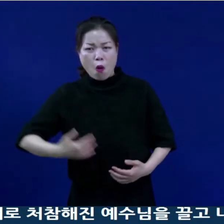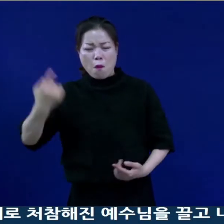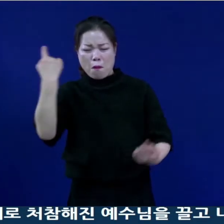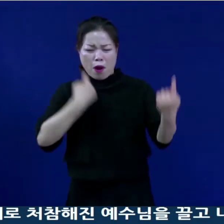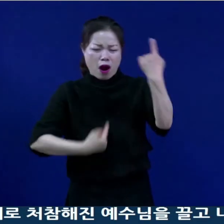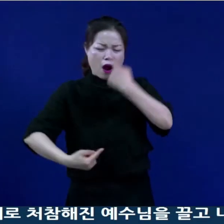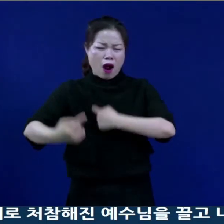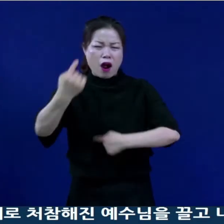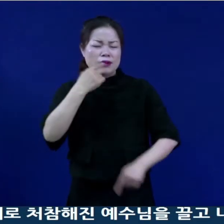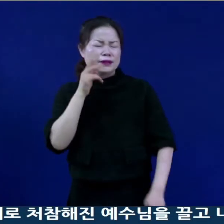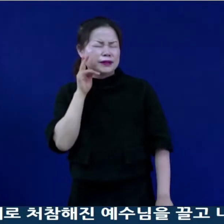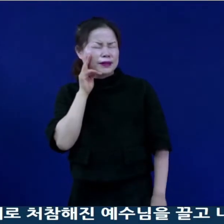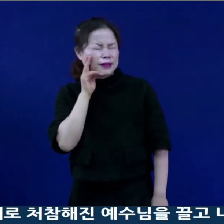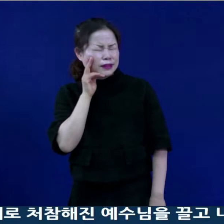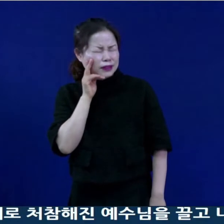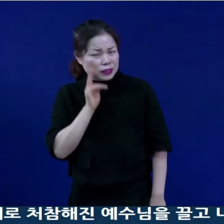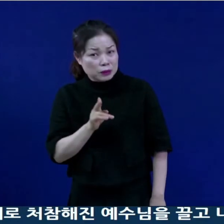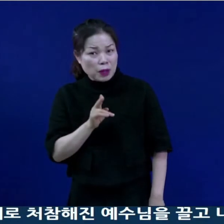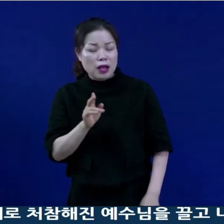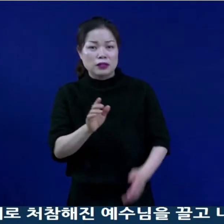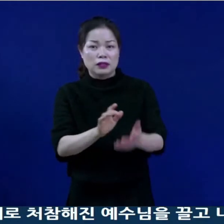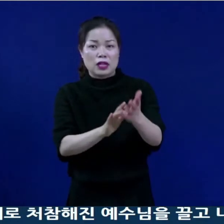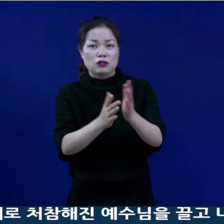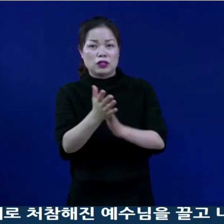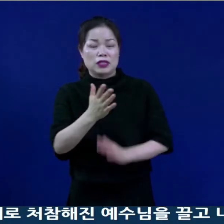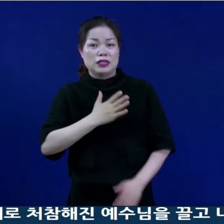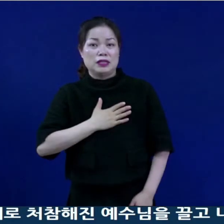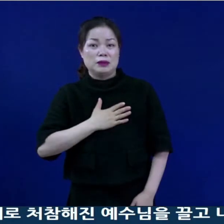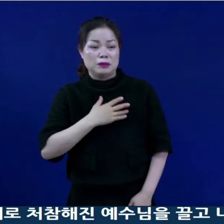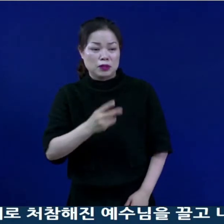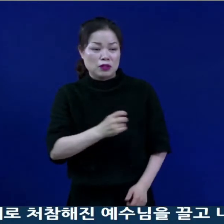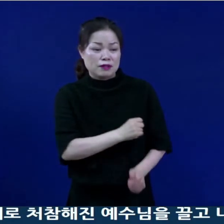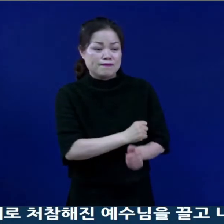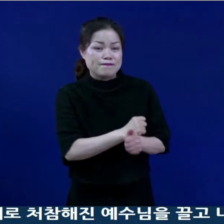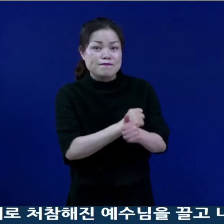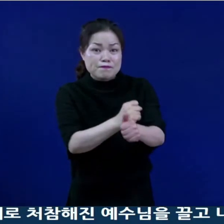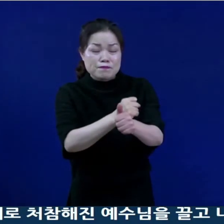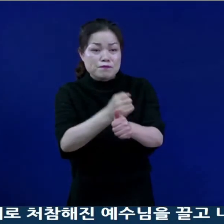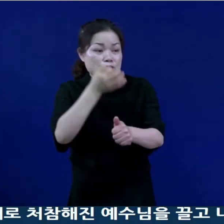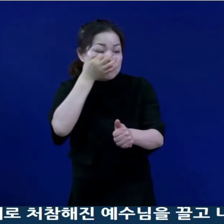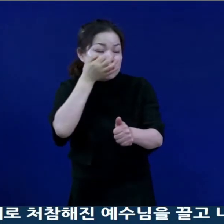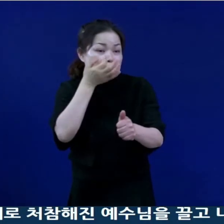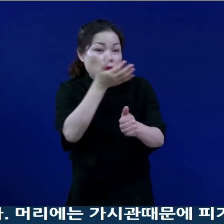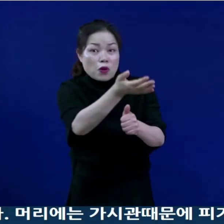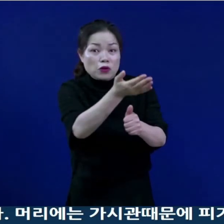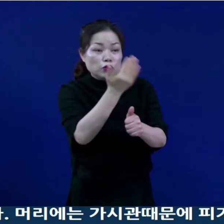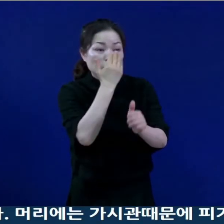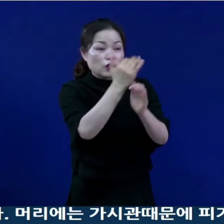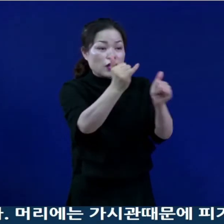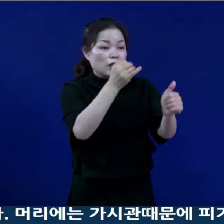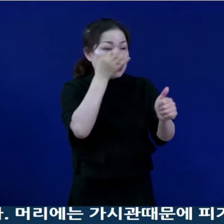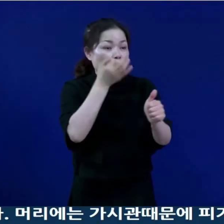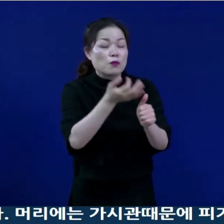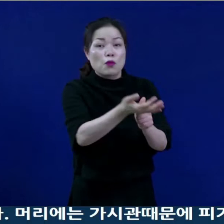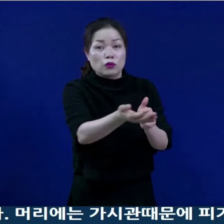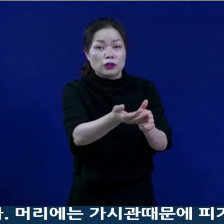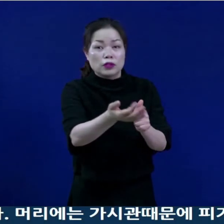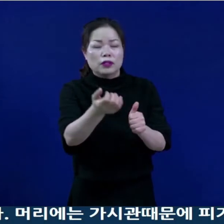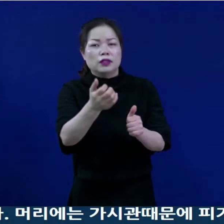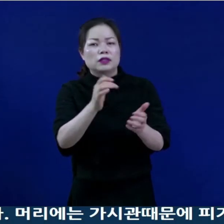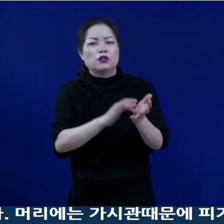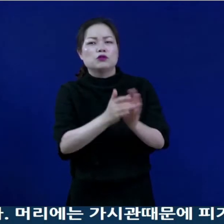성한 곳이 하나 없는 예수님을 일부러 관장 밖으로 끌고 나와서 일부러 보여줌을 통해서 다시 한번 예수님이